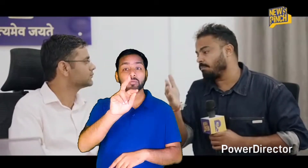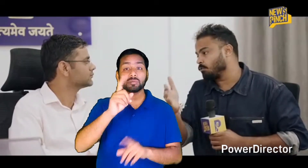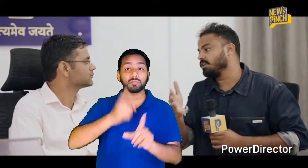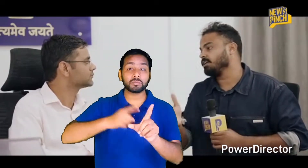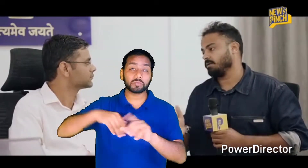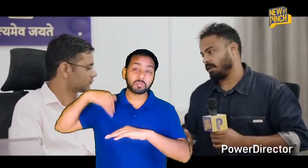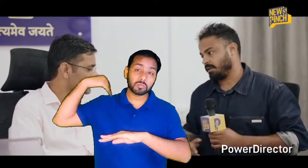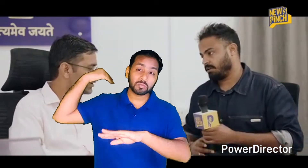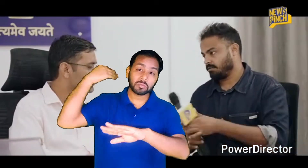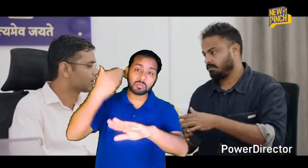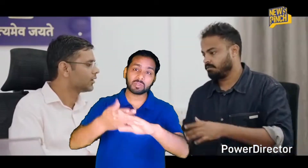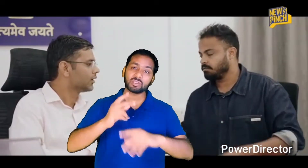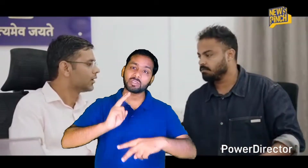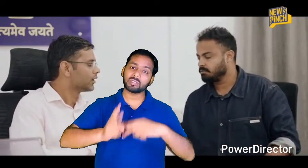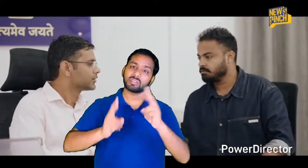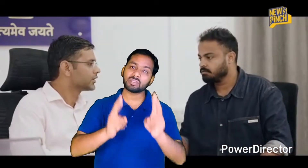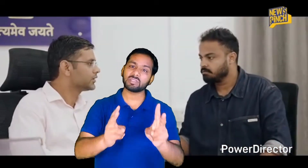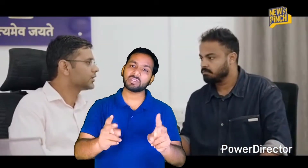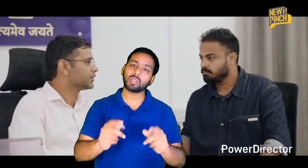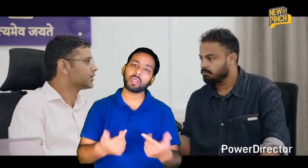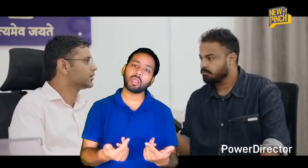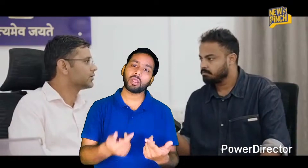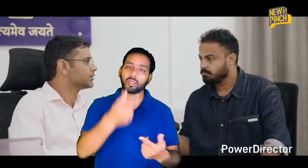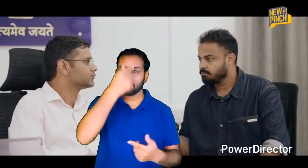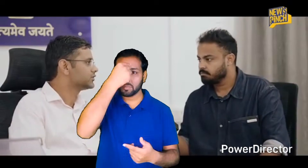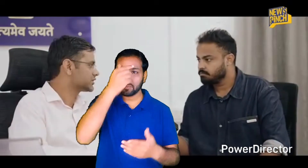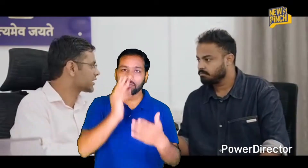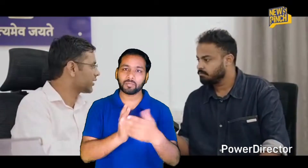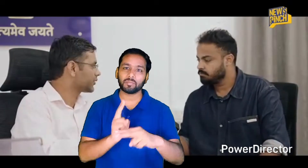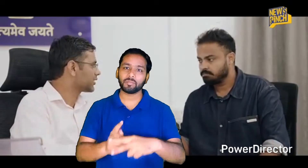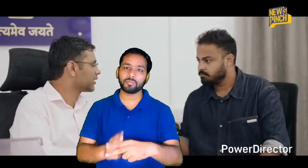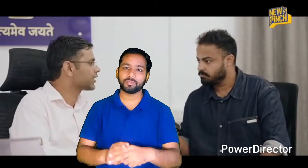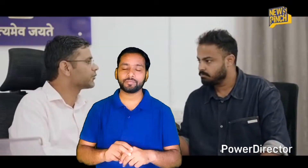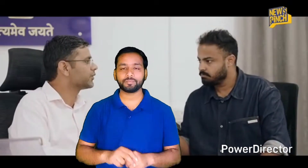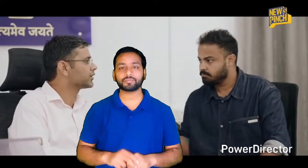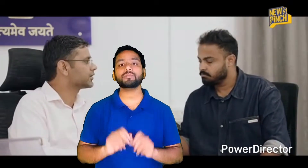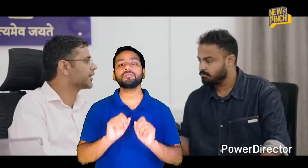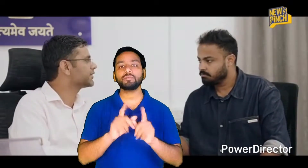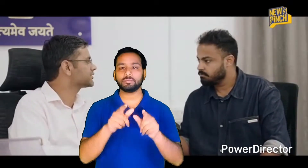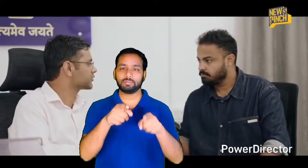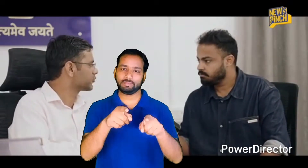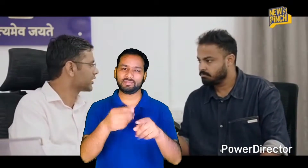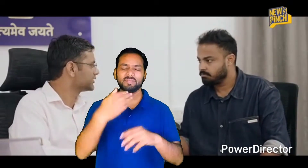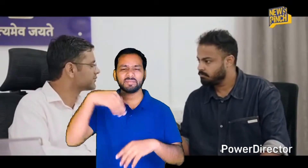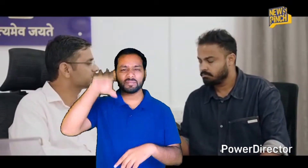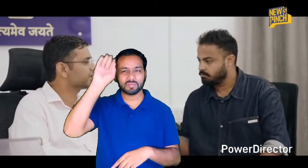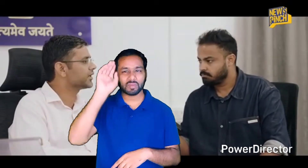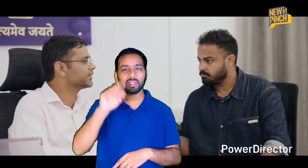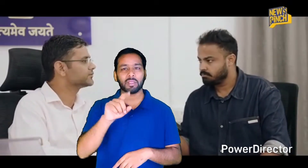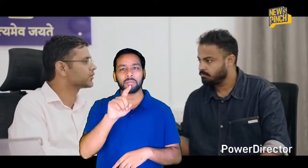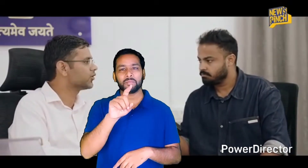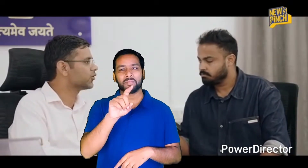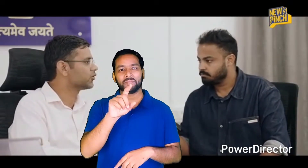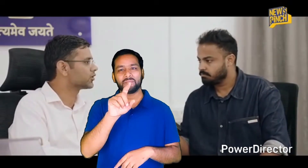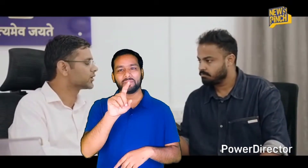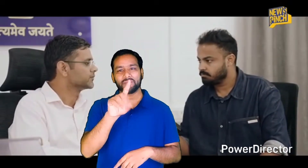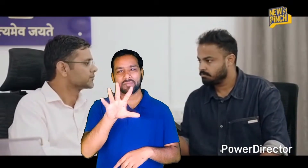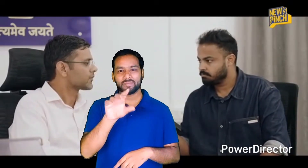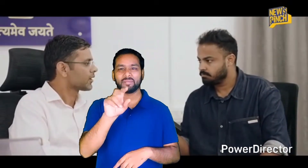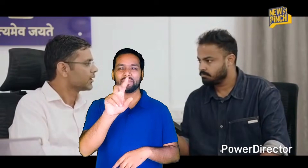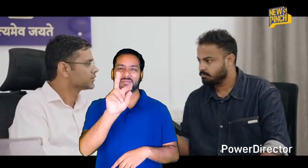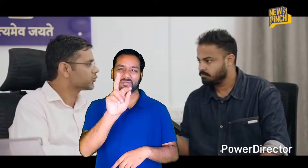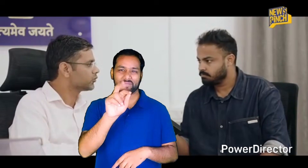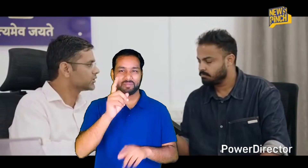कब तक आप लोग ठीक कर पाएंगे? देखिए, जैसा कि आपने कहा, लगभग 1.5 दशक पुरानी समस्या है